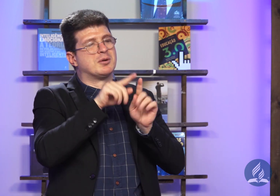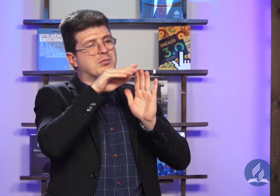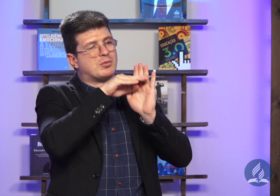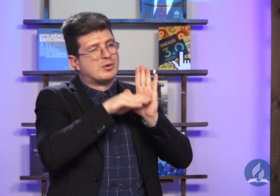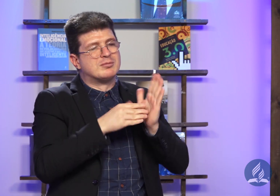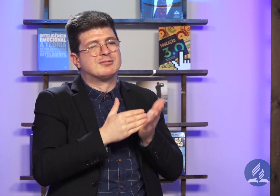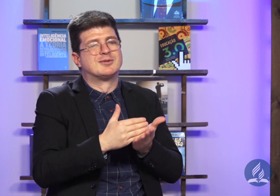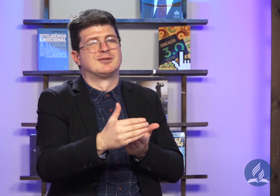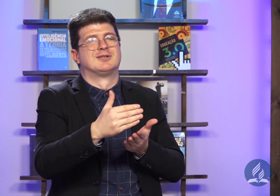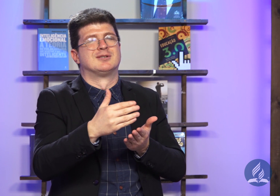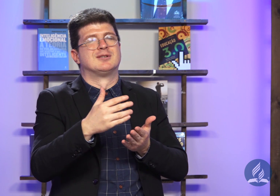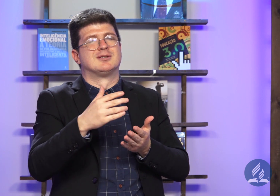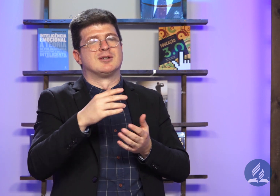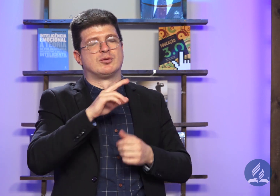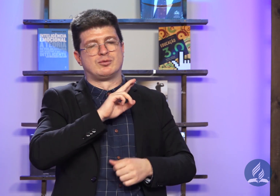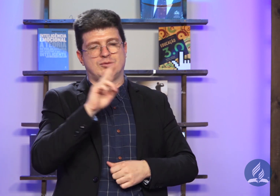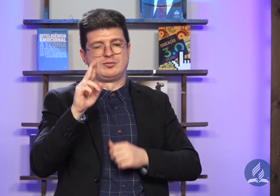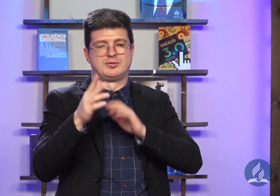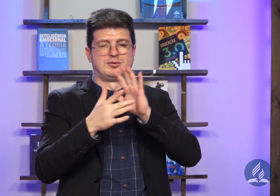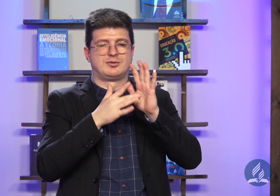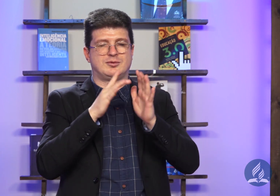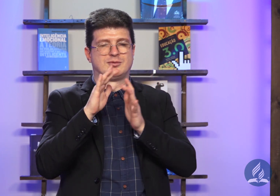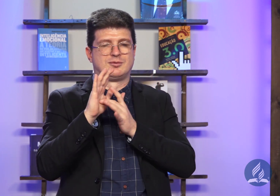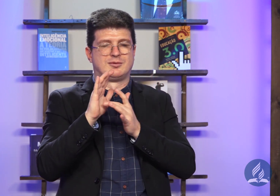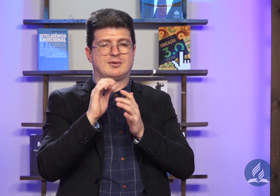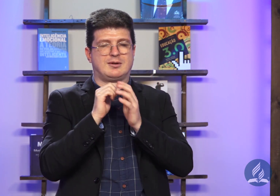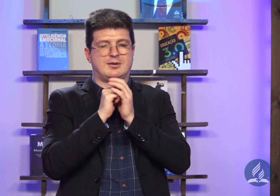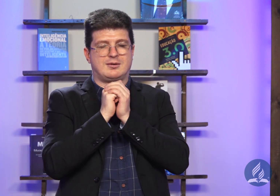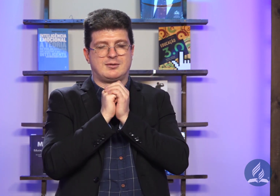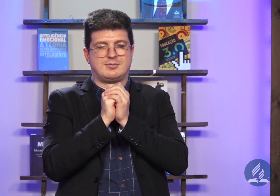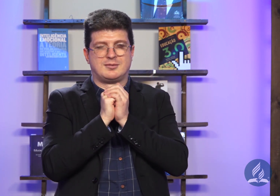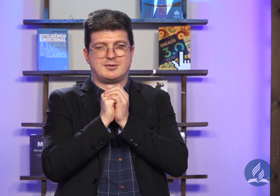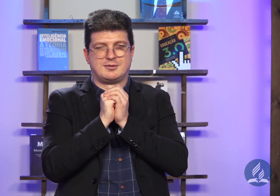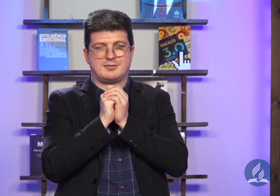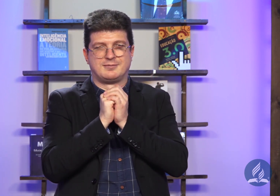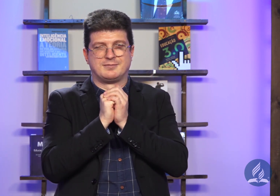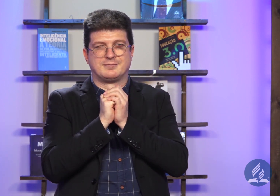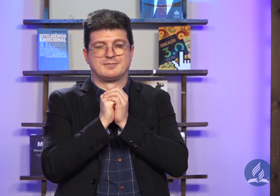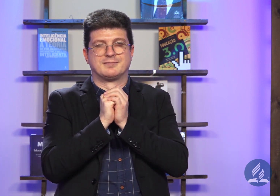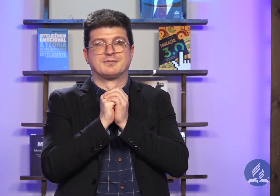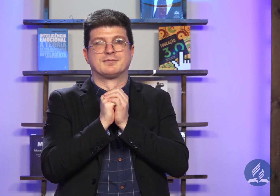um que vai assistir essa programação, em nome de Jesus Cristo. Amém.